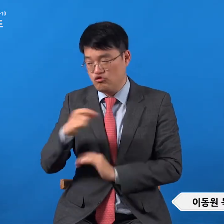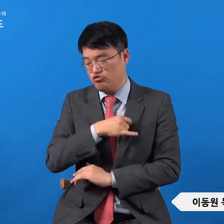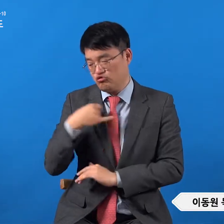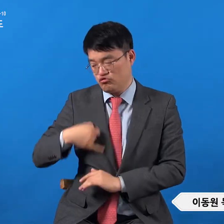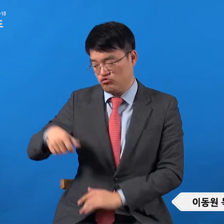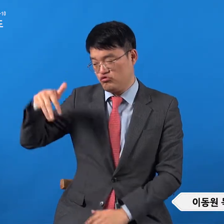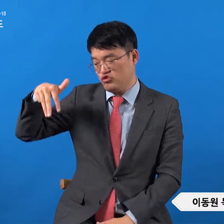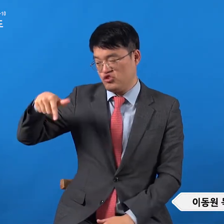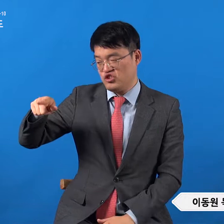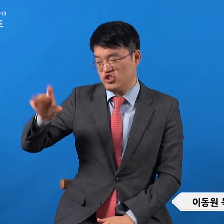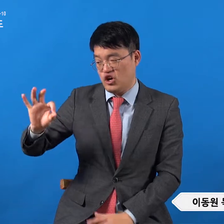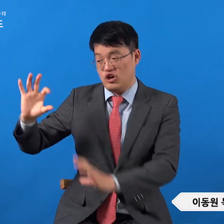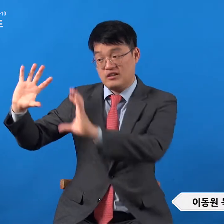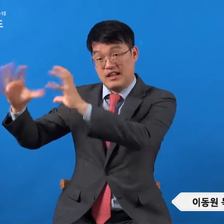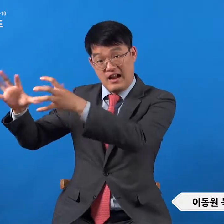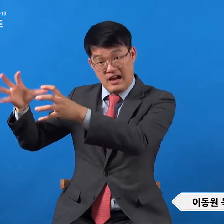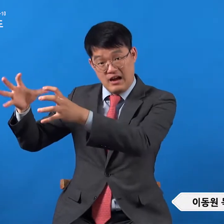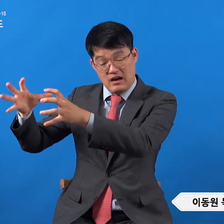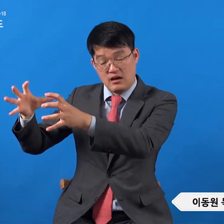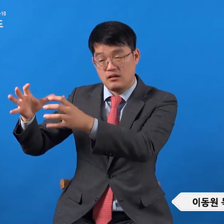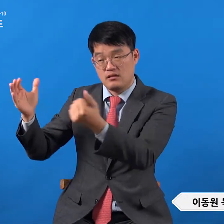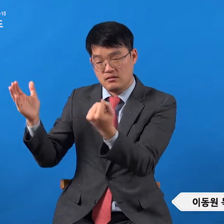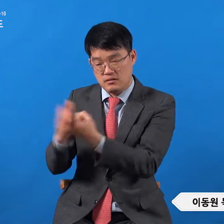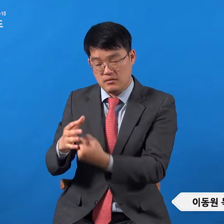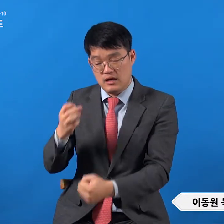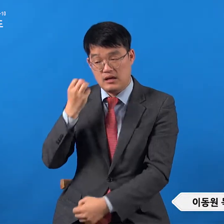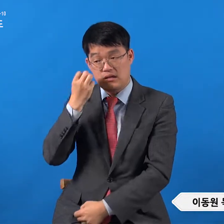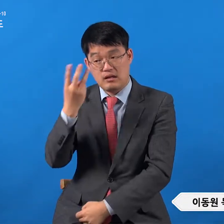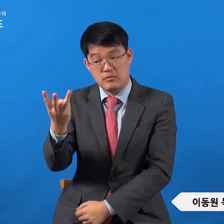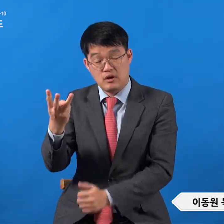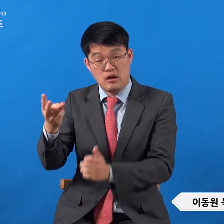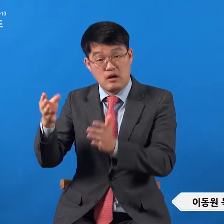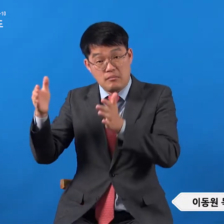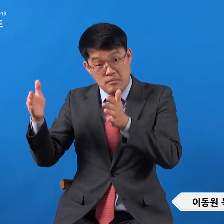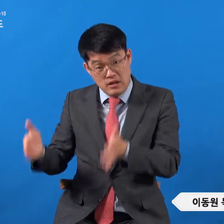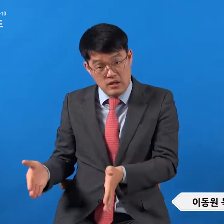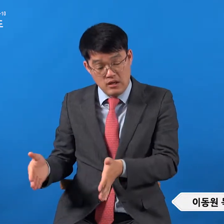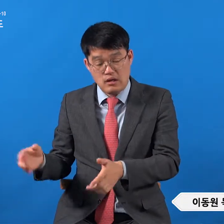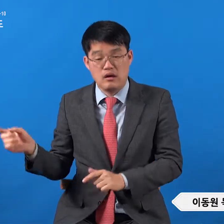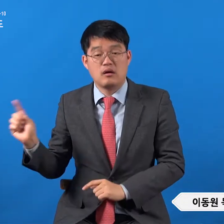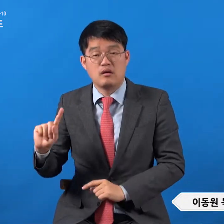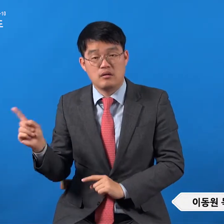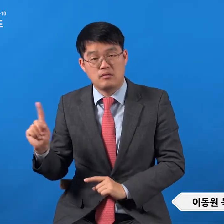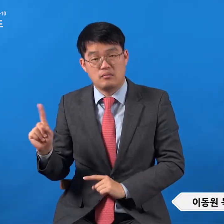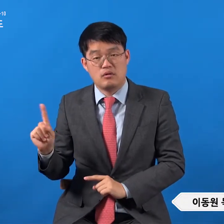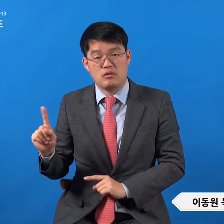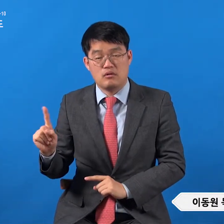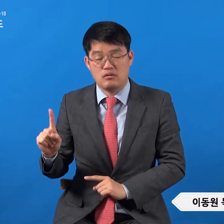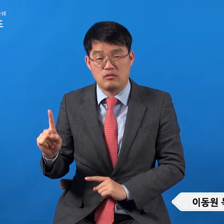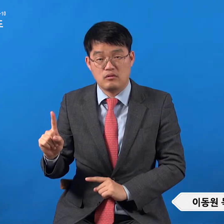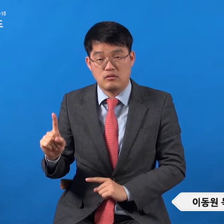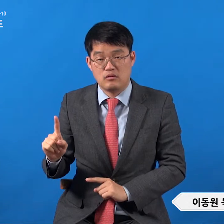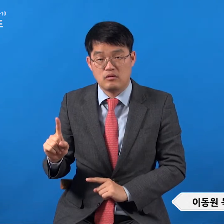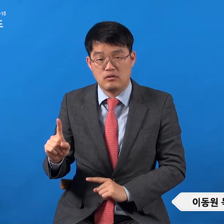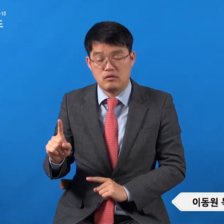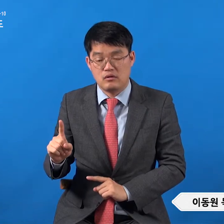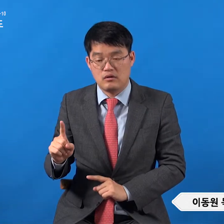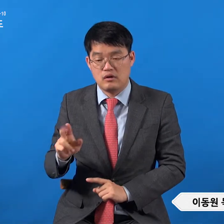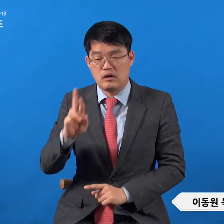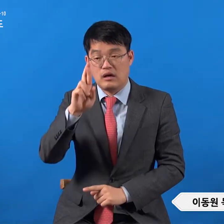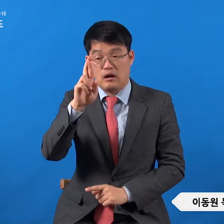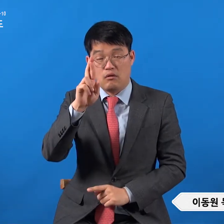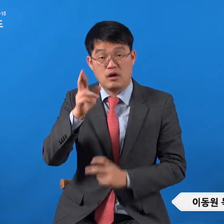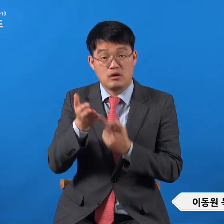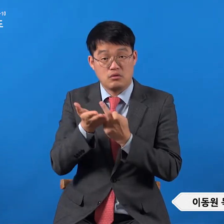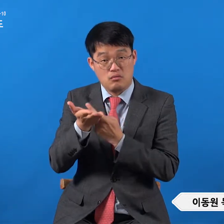3개월 동안 길지도 않았어요. 그때는 3개월 만에 강화도 남한산성이 함록되면서